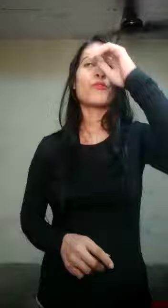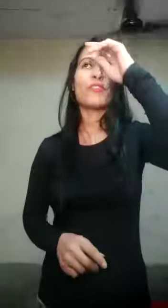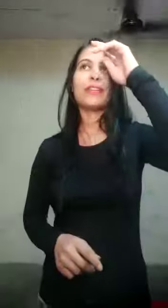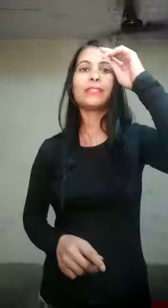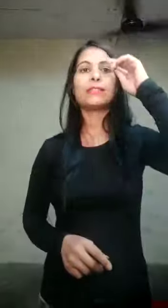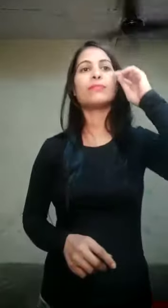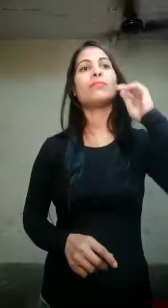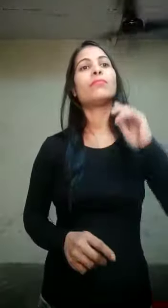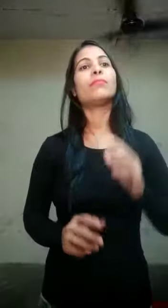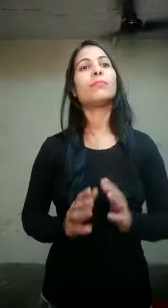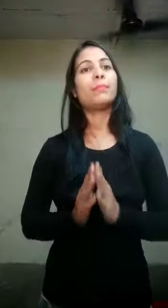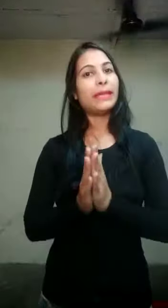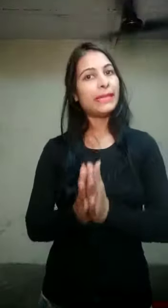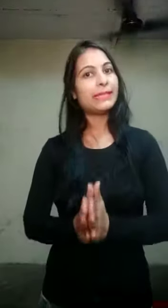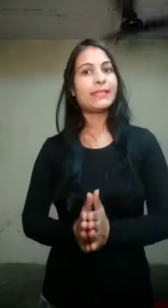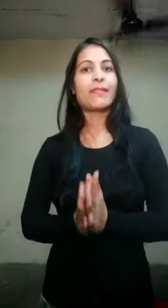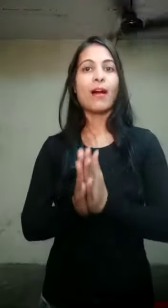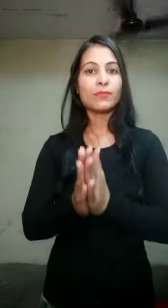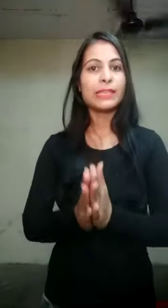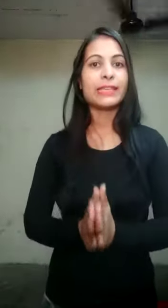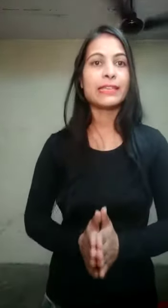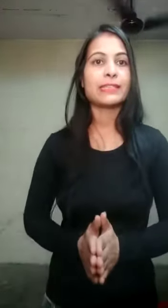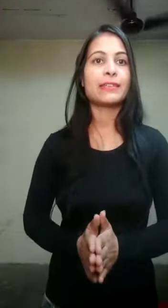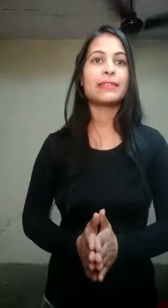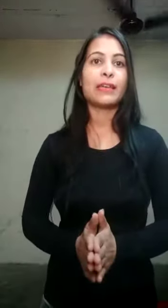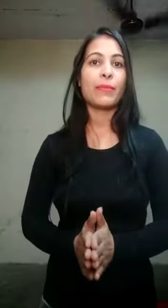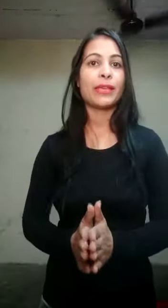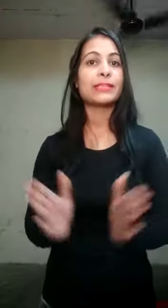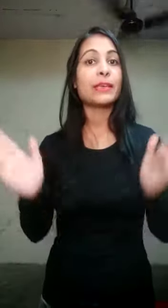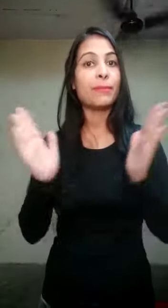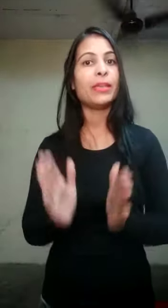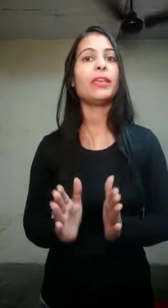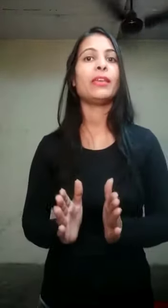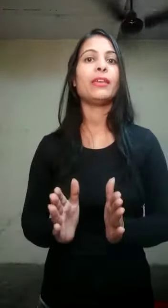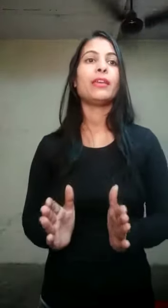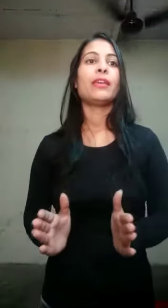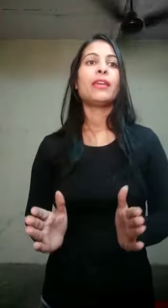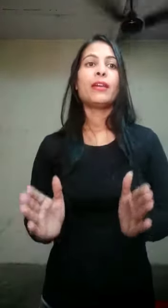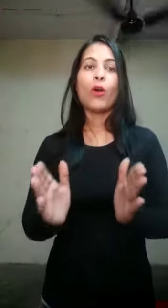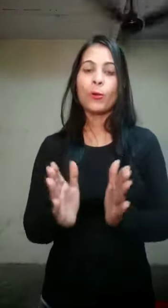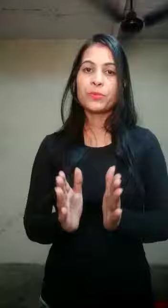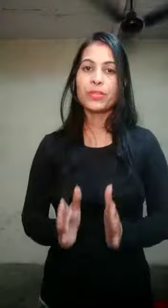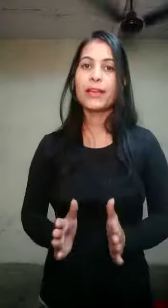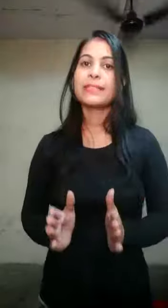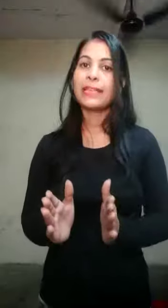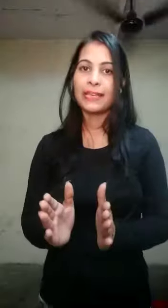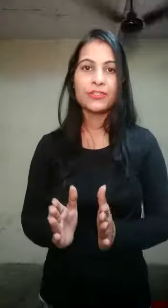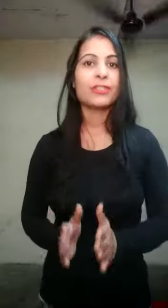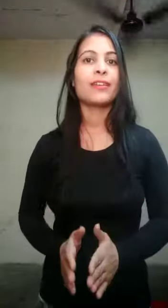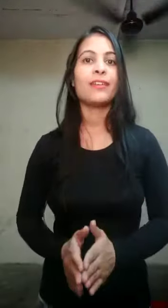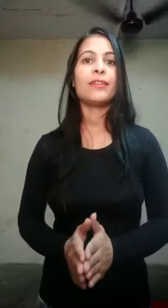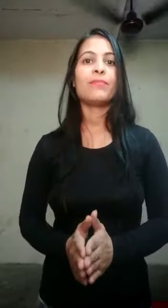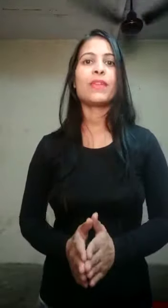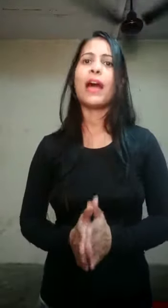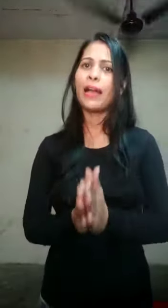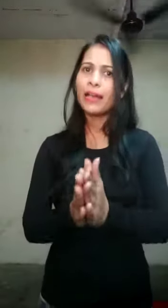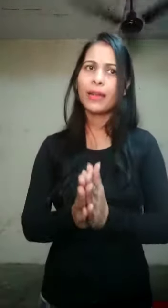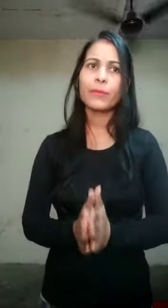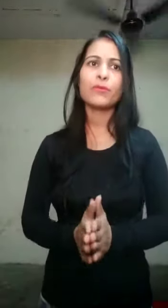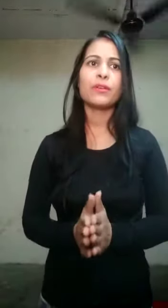फ्रेंड्स, प्लीज काउंसलिंग के समय सभी ऑप्शन का सिलेक्शन करिए। अगर आपको